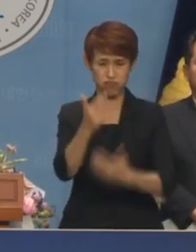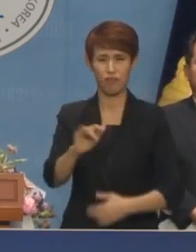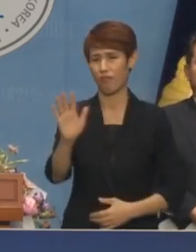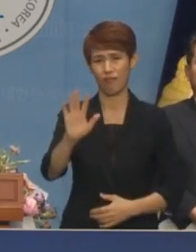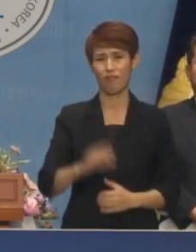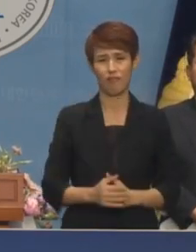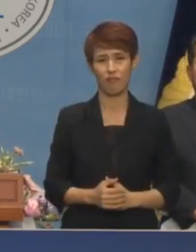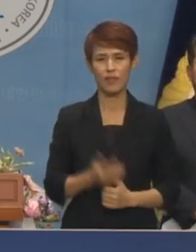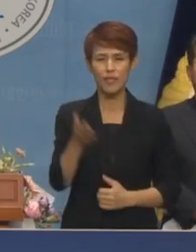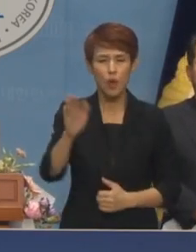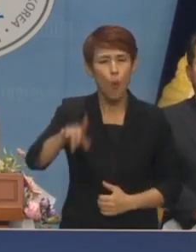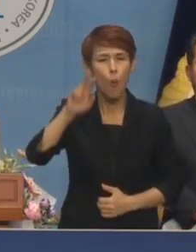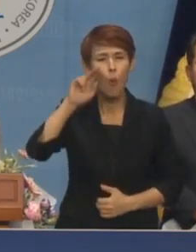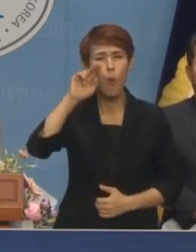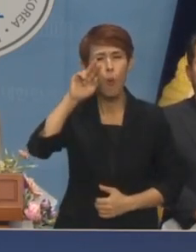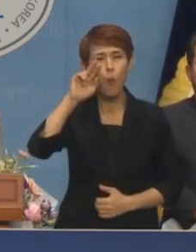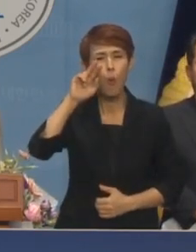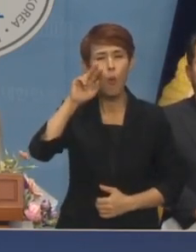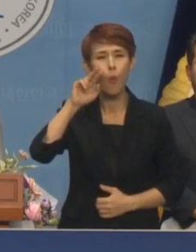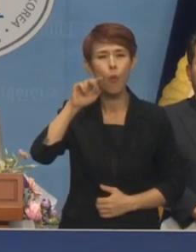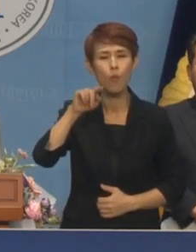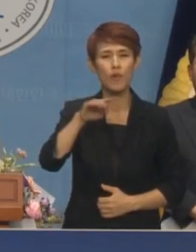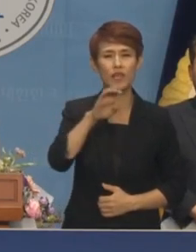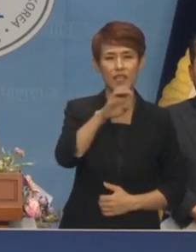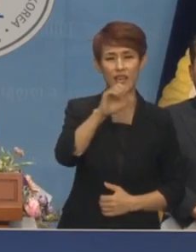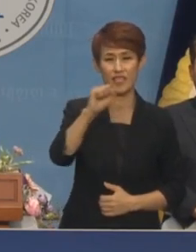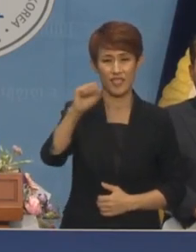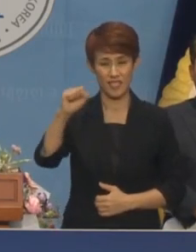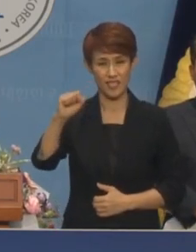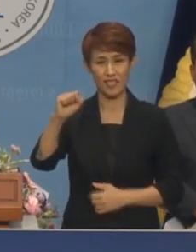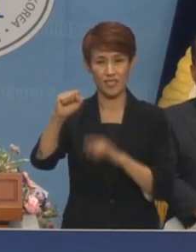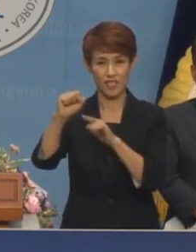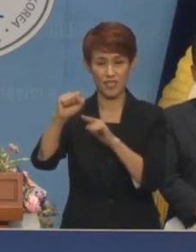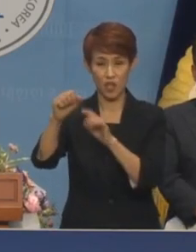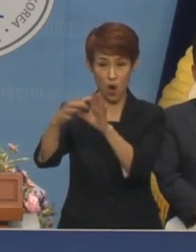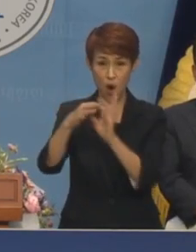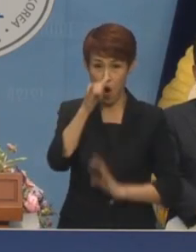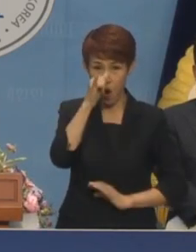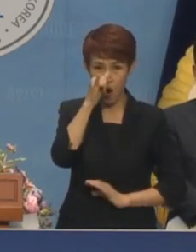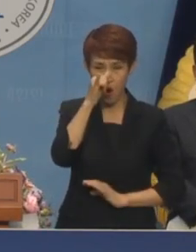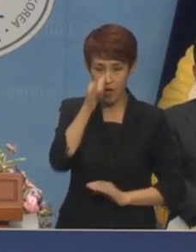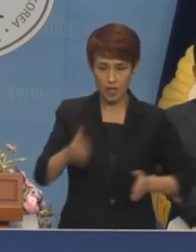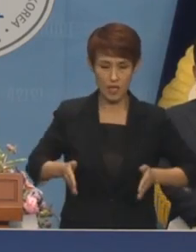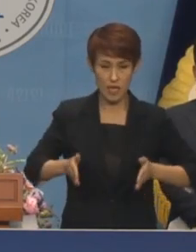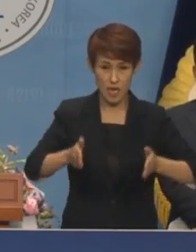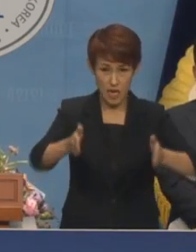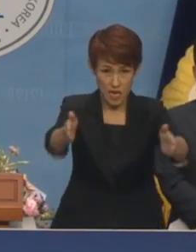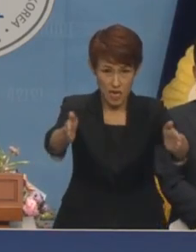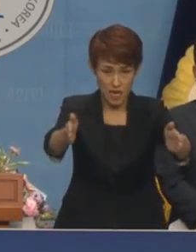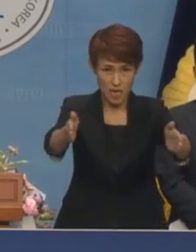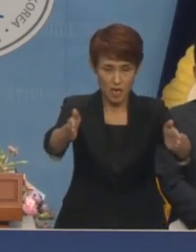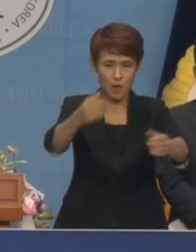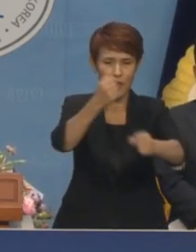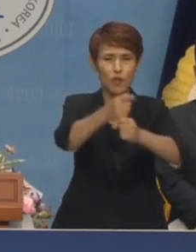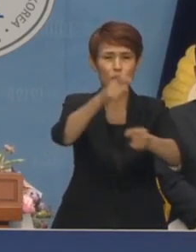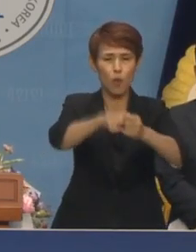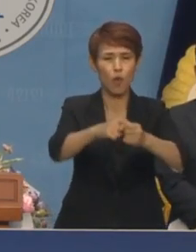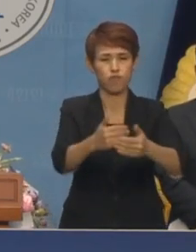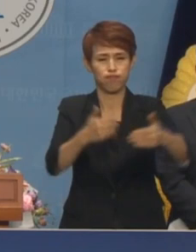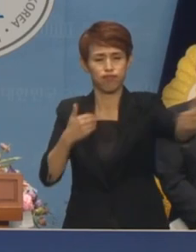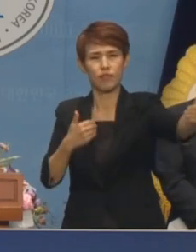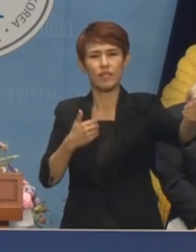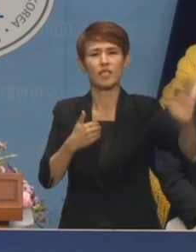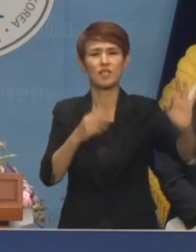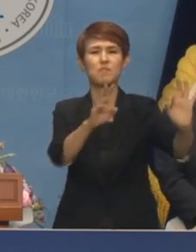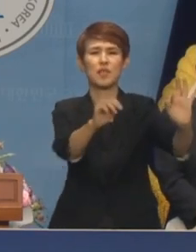있겠습니까? 그래도 혹시나 해서 ESS가 연결이 되면 소방도로를 확보할 목적에 10m를 정도를 한 거라서 이것도